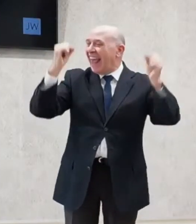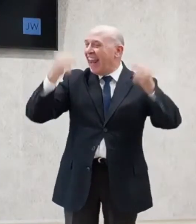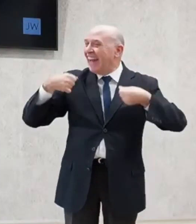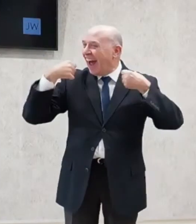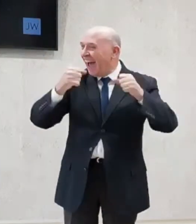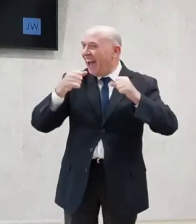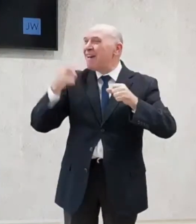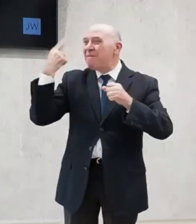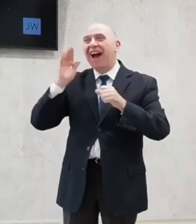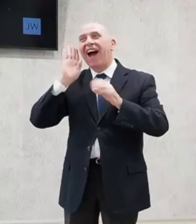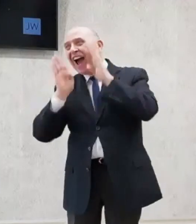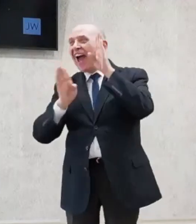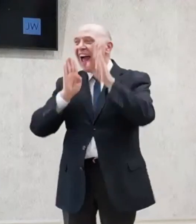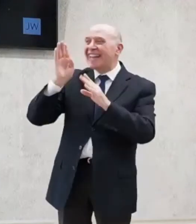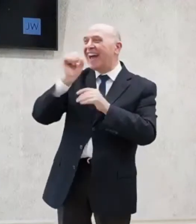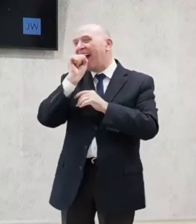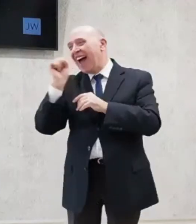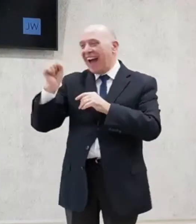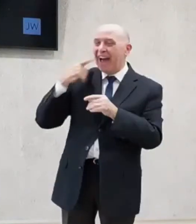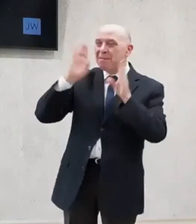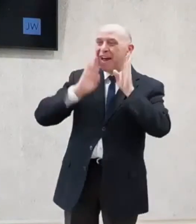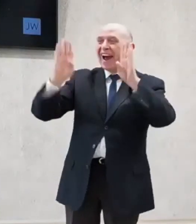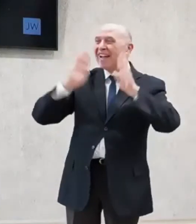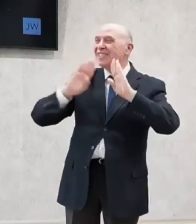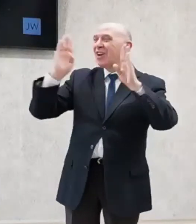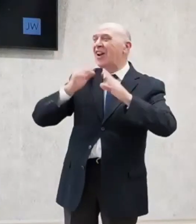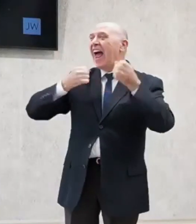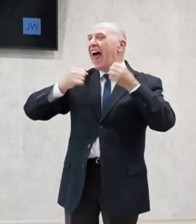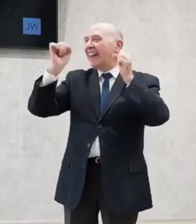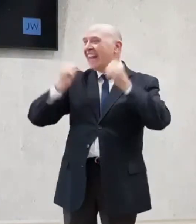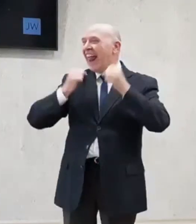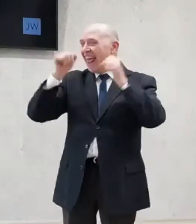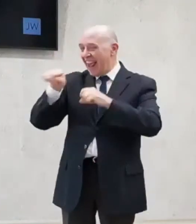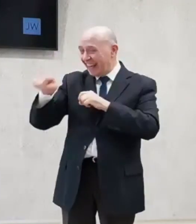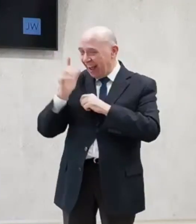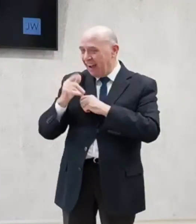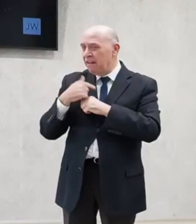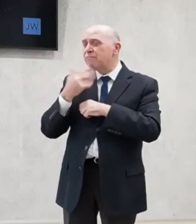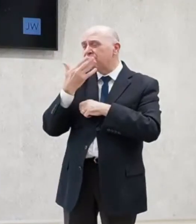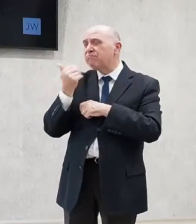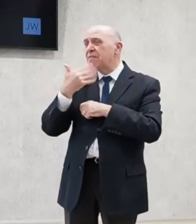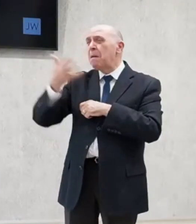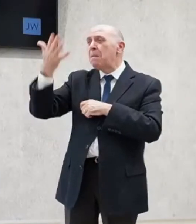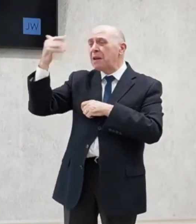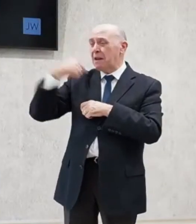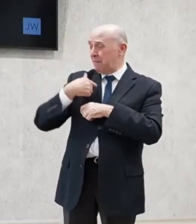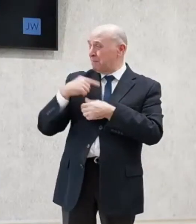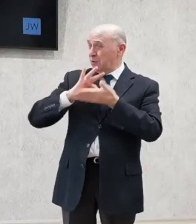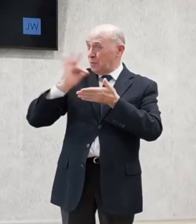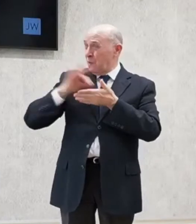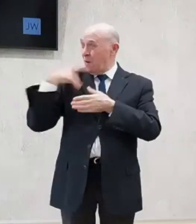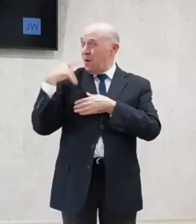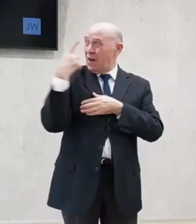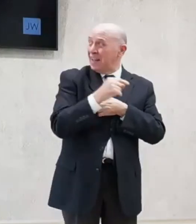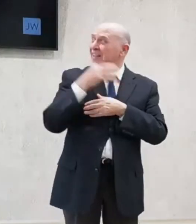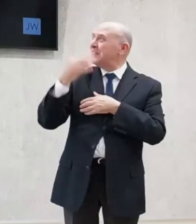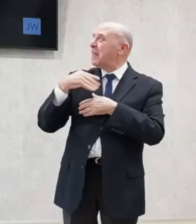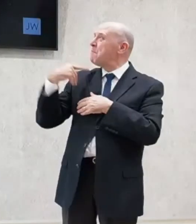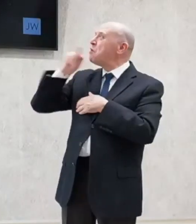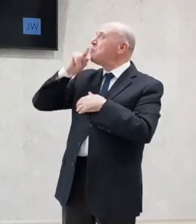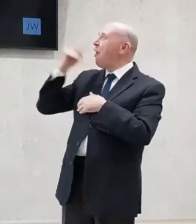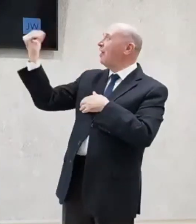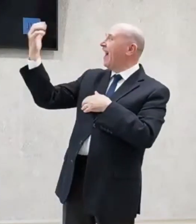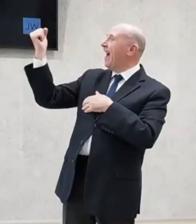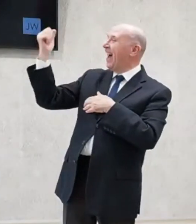farmi cantare la canzone dell'altalena La cosa che mi manca è che mi salutavi prima di andare a scuola sai